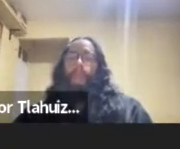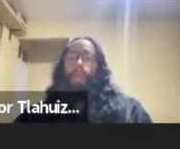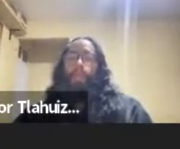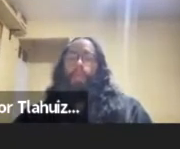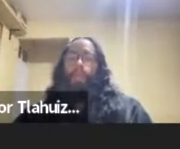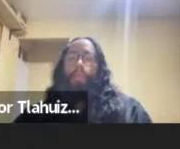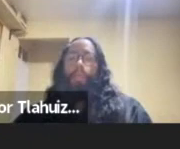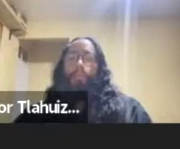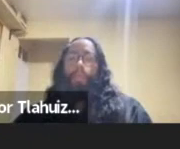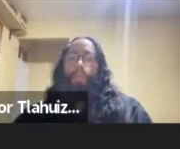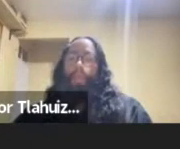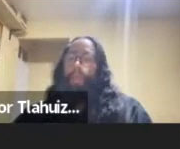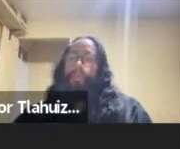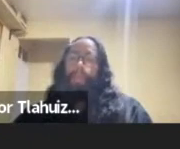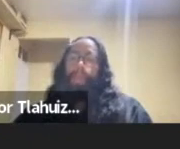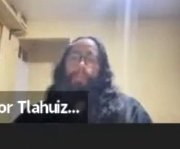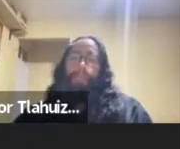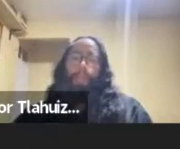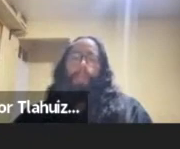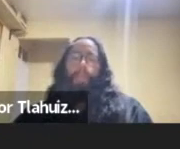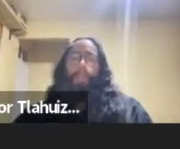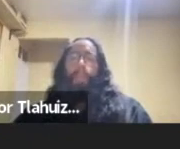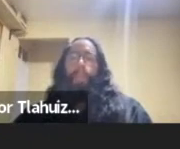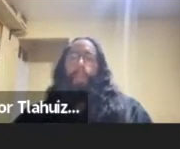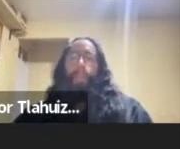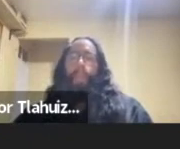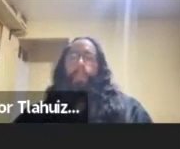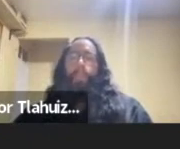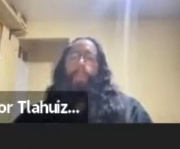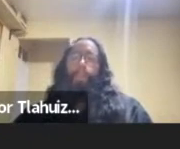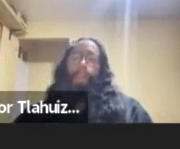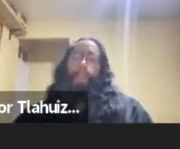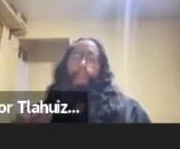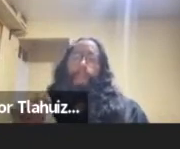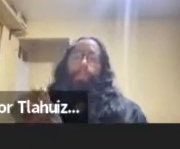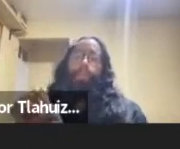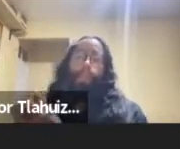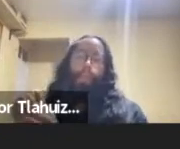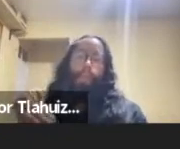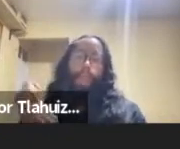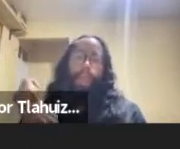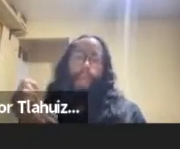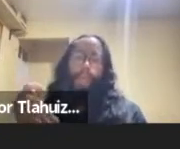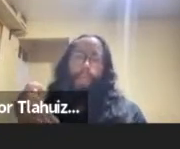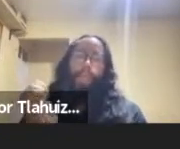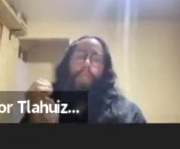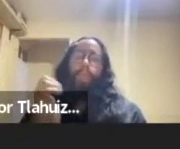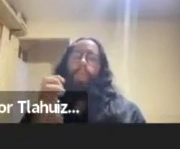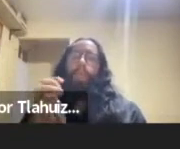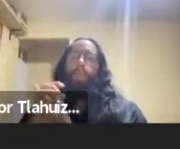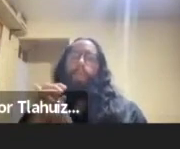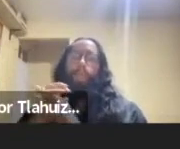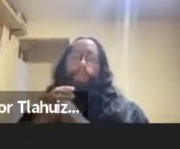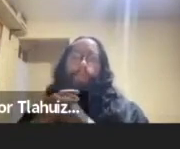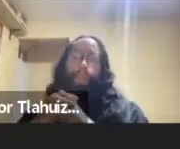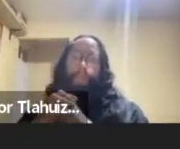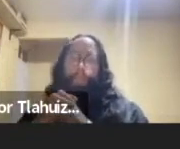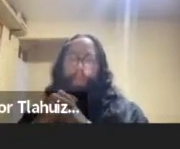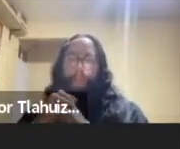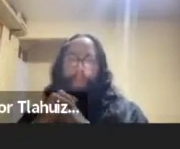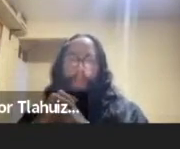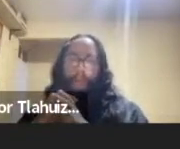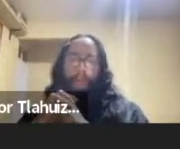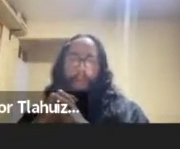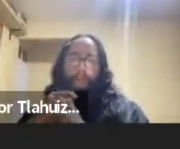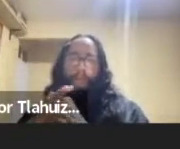En este caso, cómo puede mutilar un brazo, ¿no? Pero también vemos los adelantos tecnológicos que se